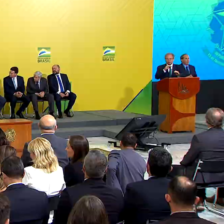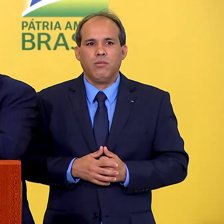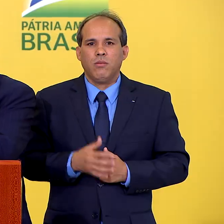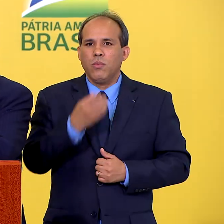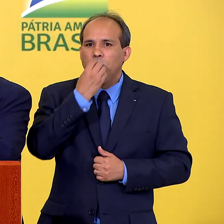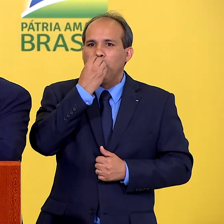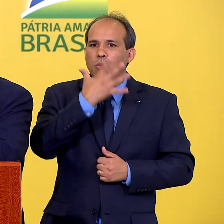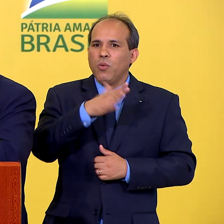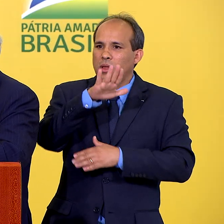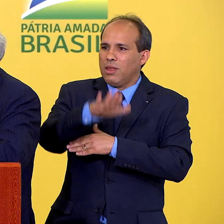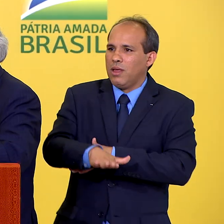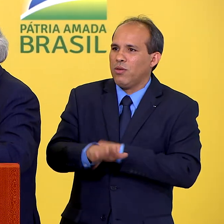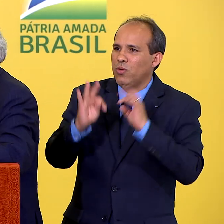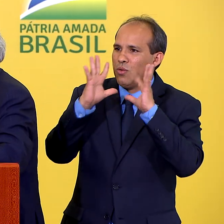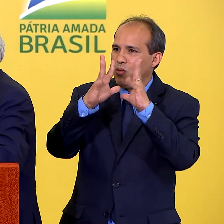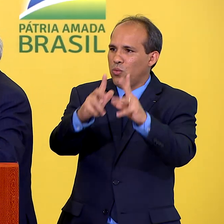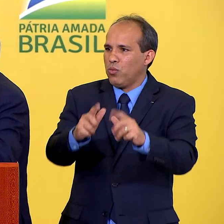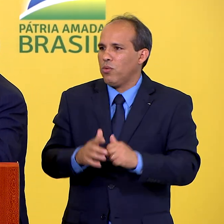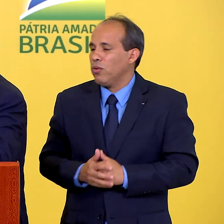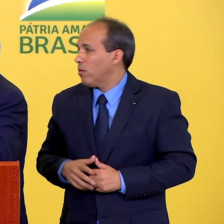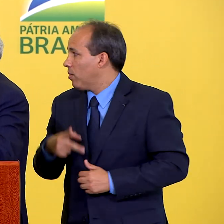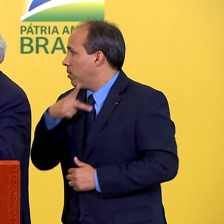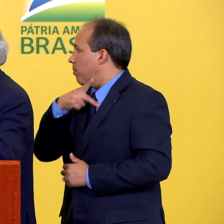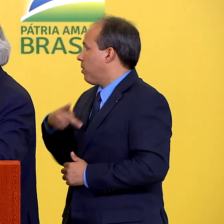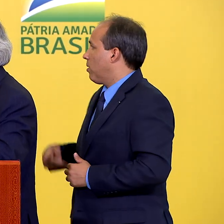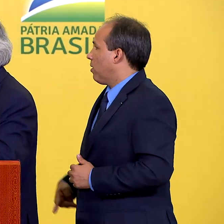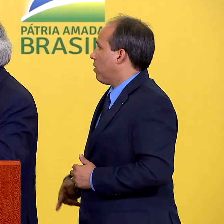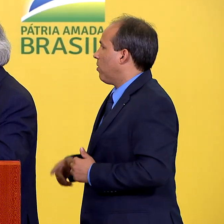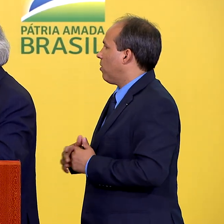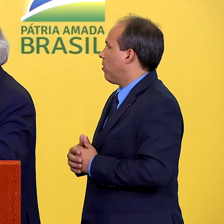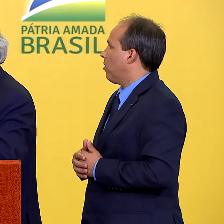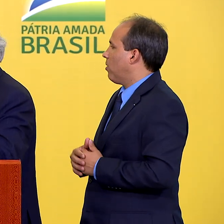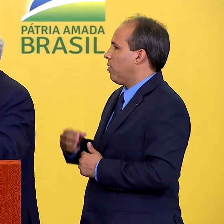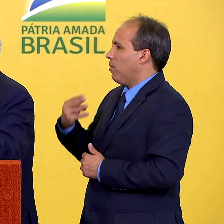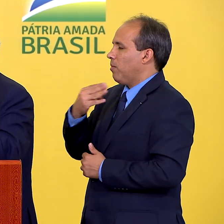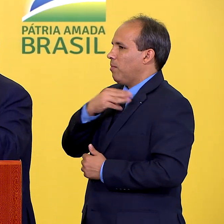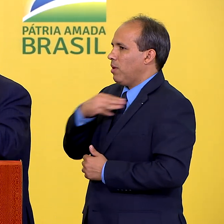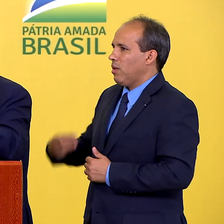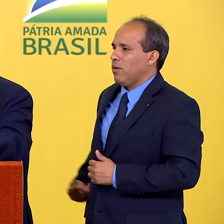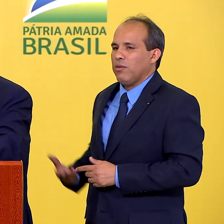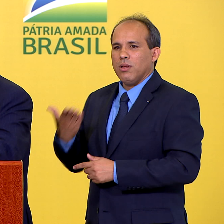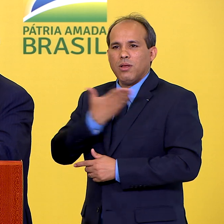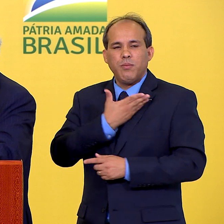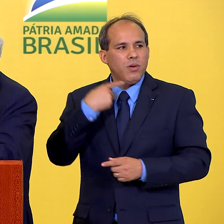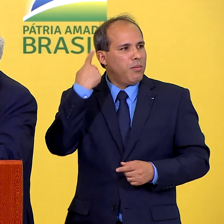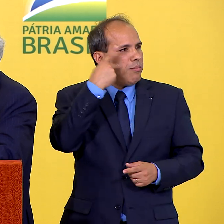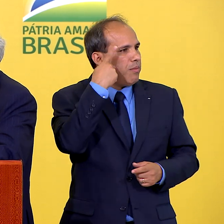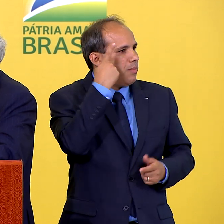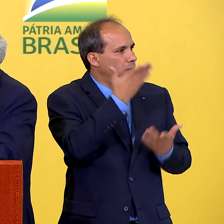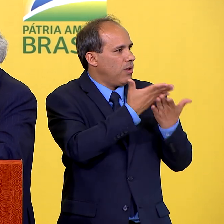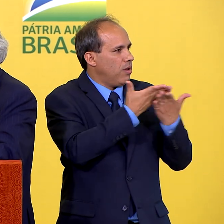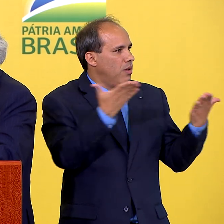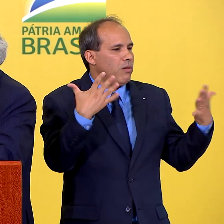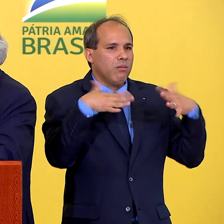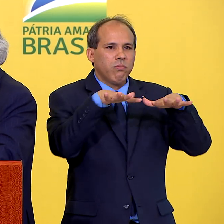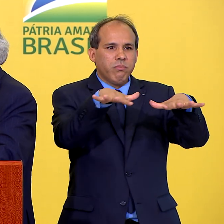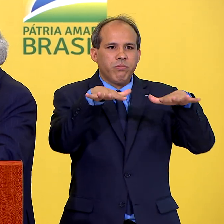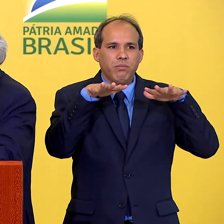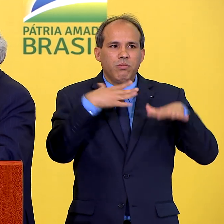Boa tarde a todos. Presidente, ministros, amigos, parlamentares, presentes.